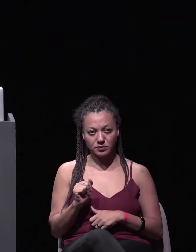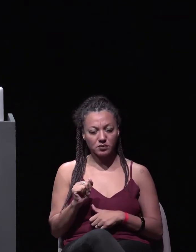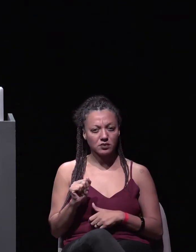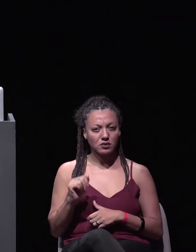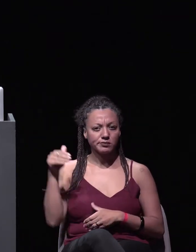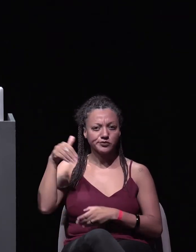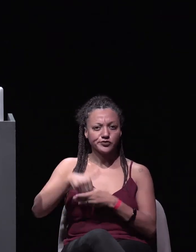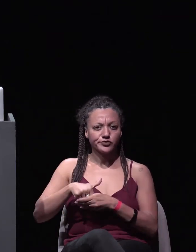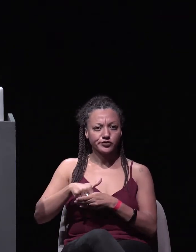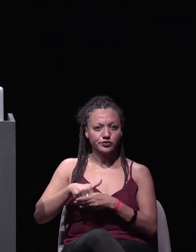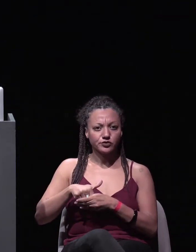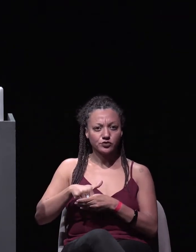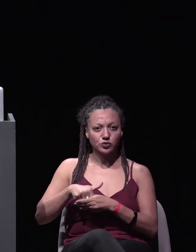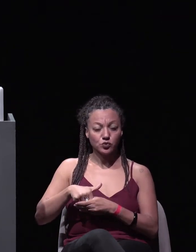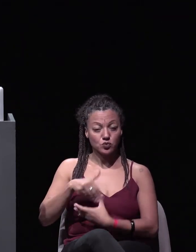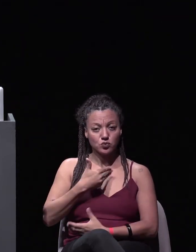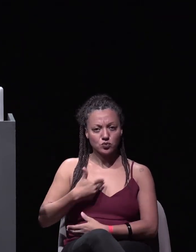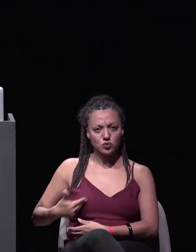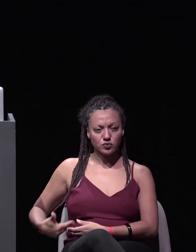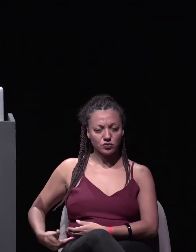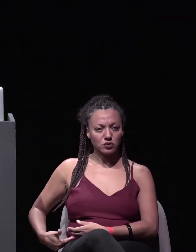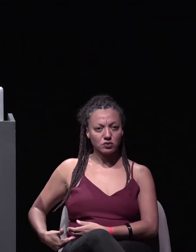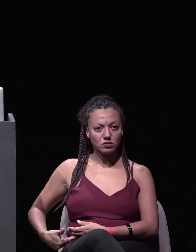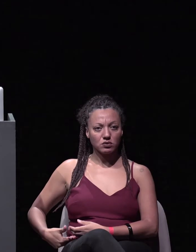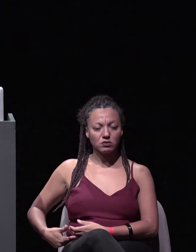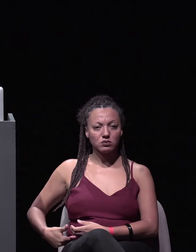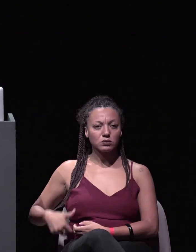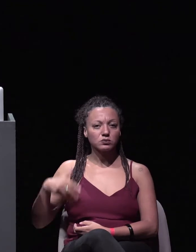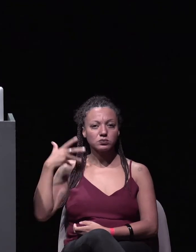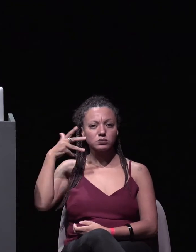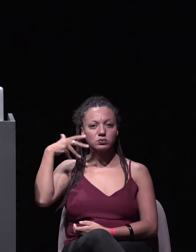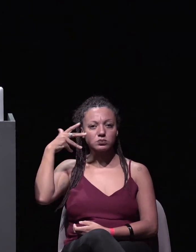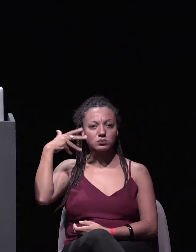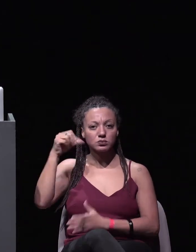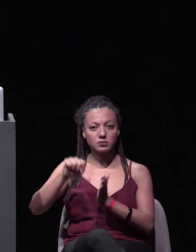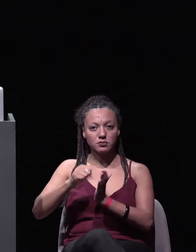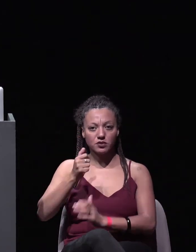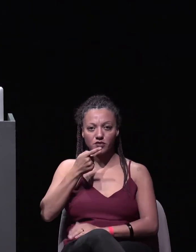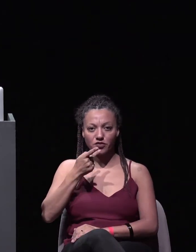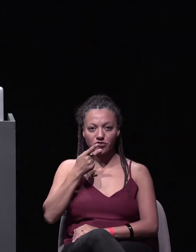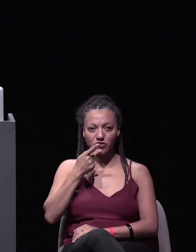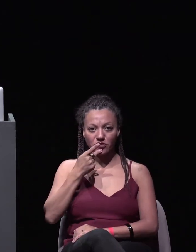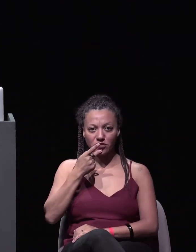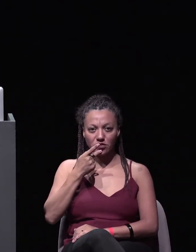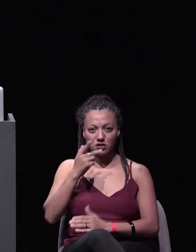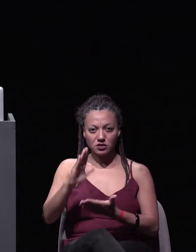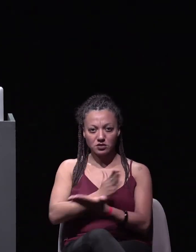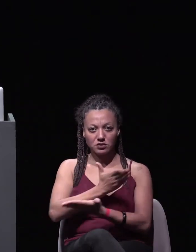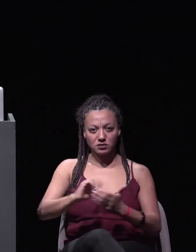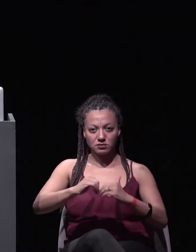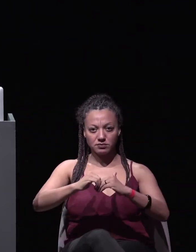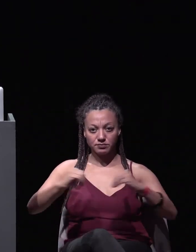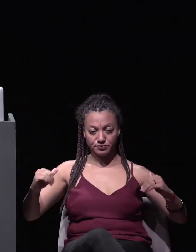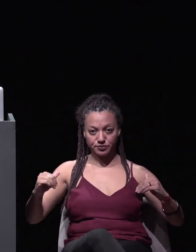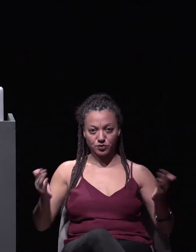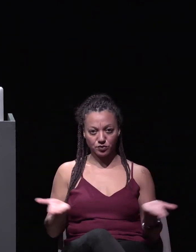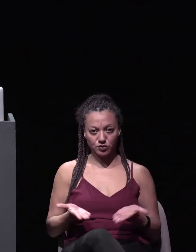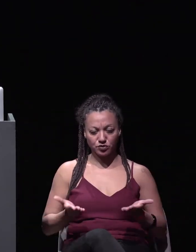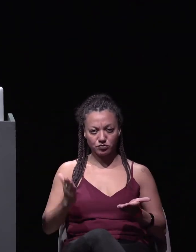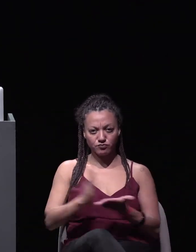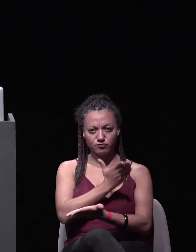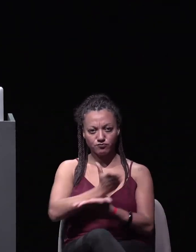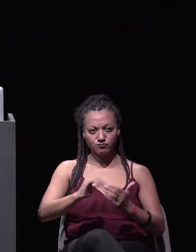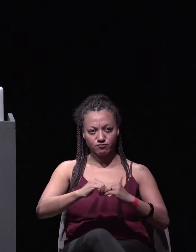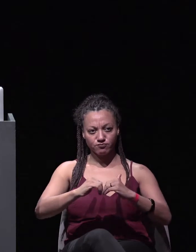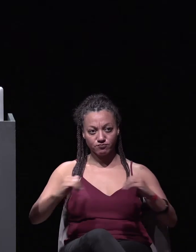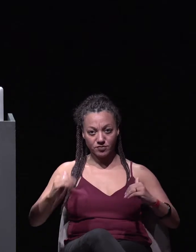governador que, no seu discurso inaugural, vai dizer: segregação agora, segregação amanhã,